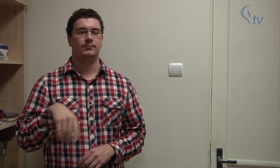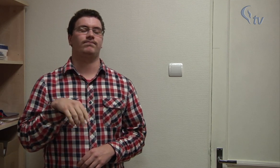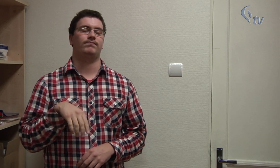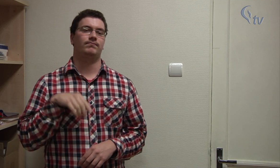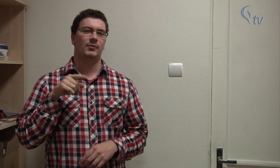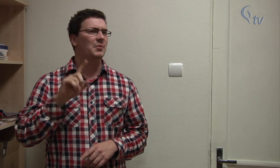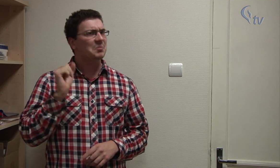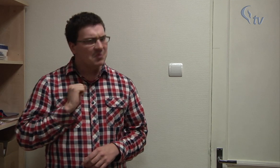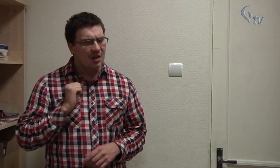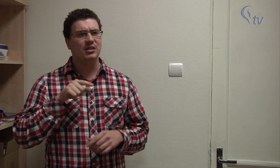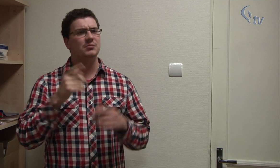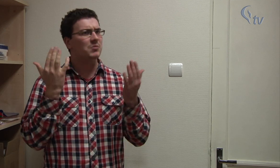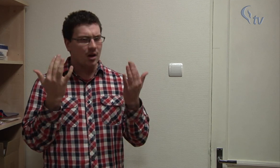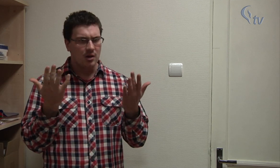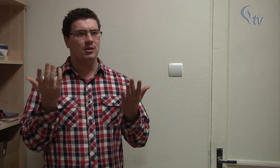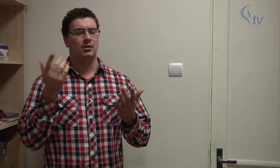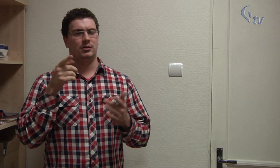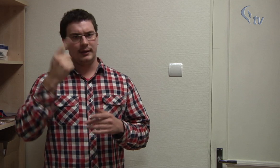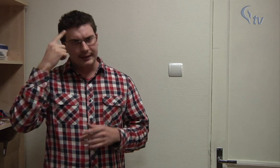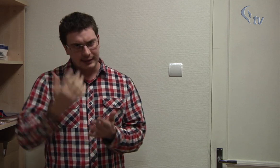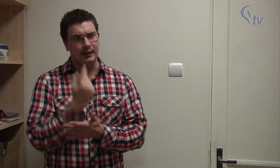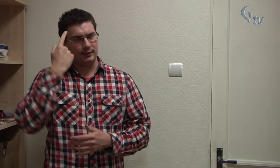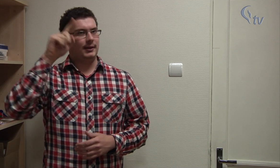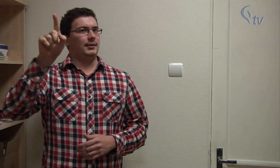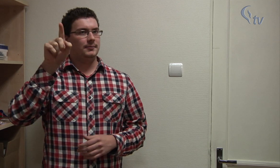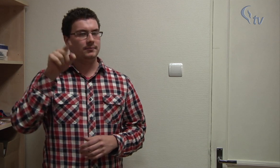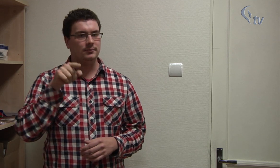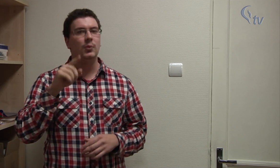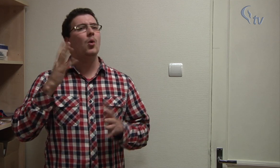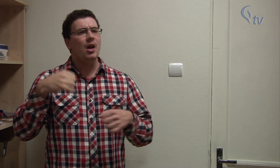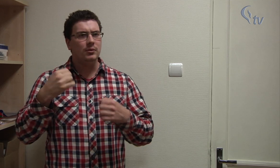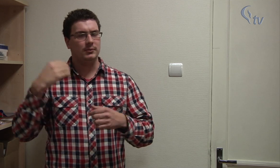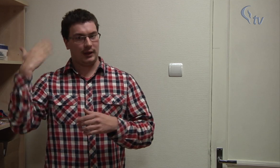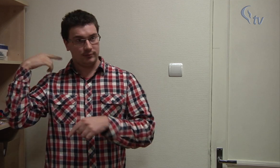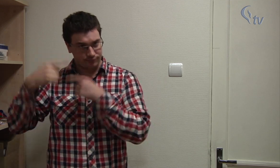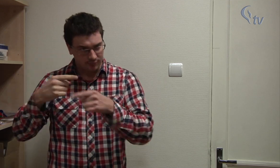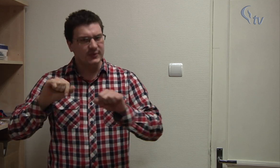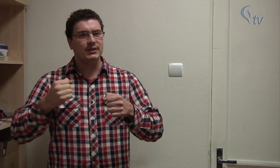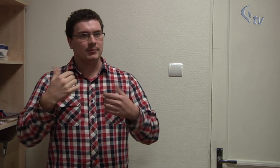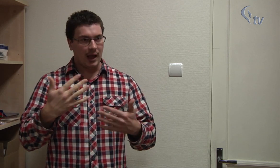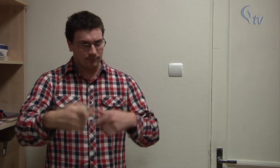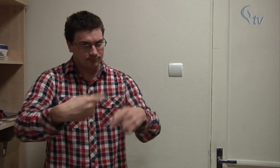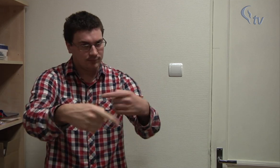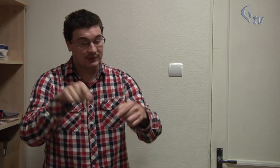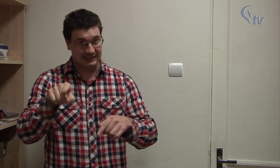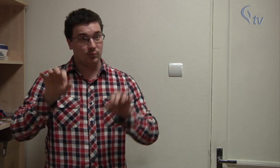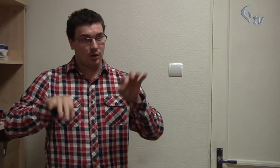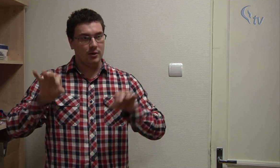Millal see projekti idee tekkis? Miks see projekti idee tekkis? Kas see projekt veel kestab või on see tänaseks juba